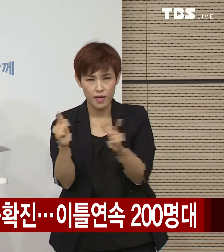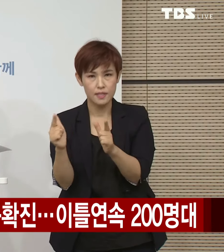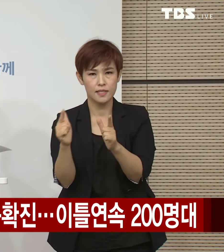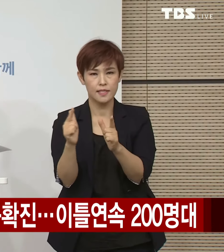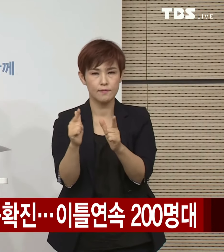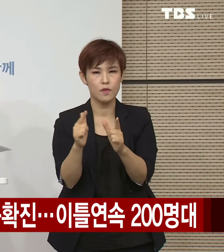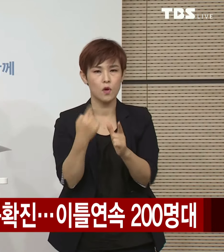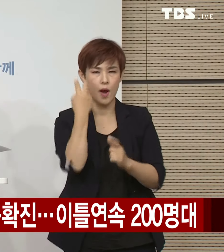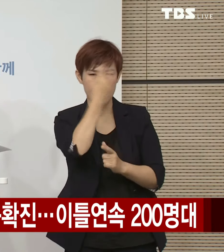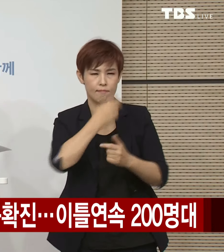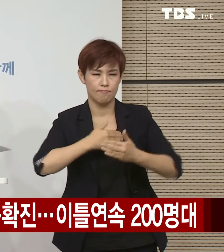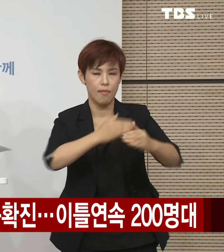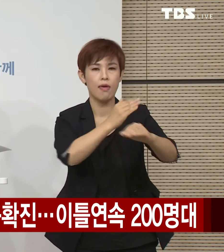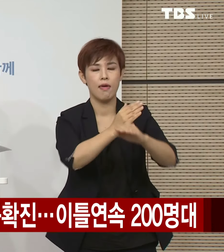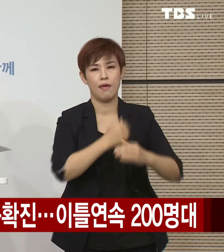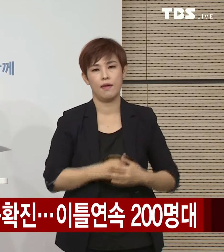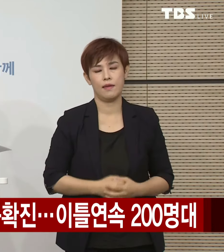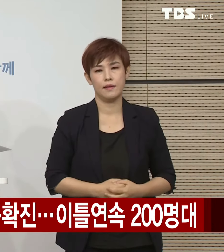나갈 예정입니다.